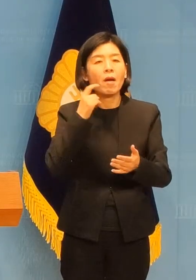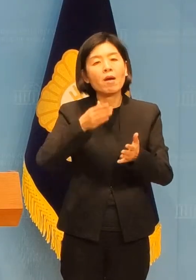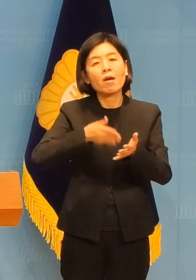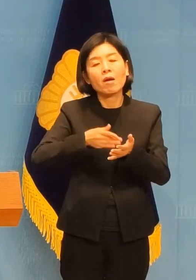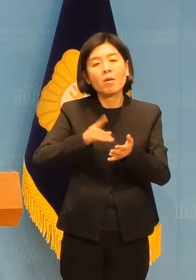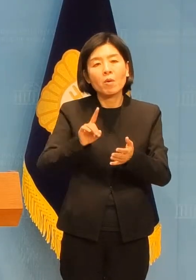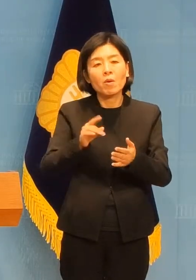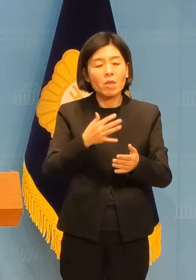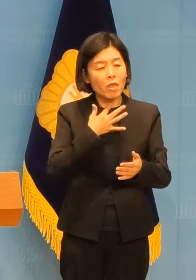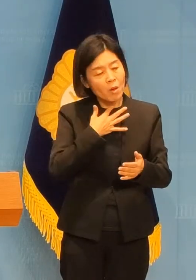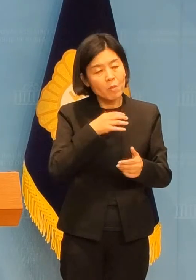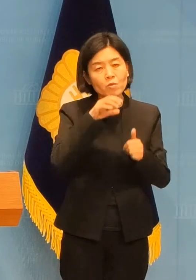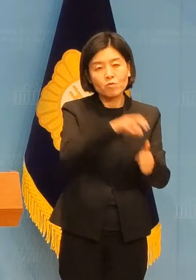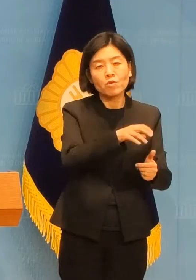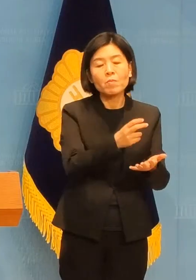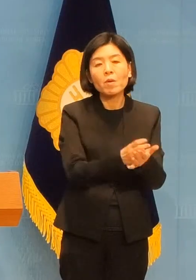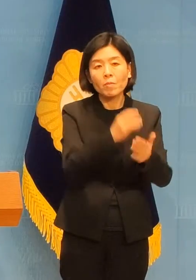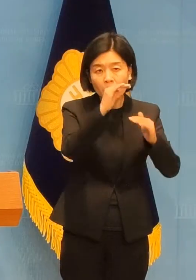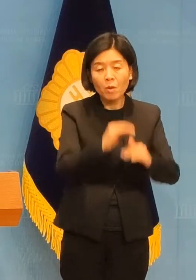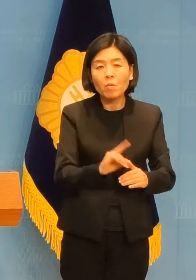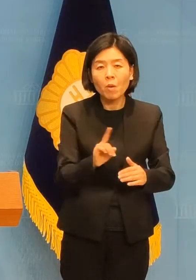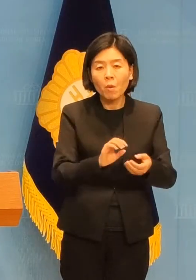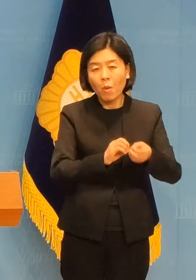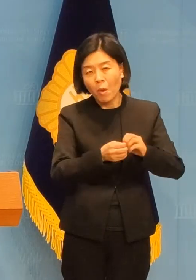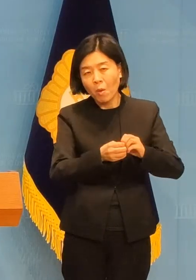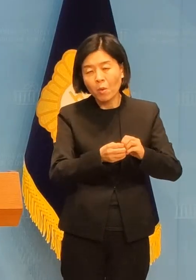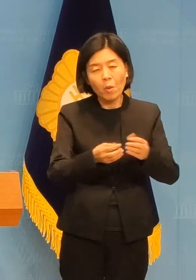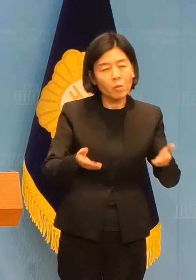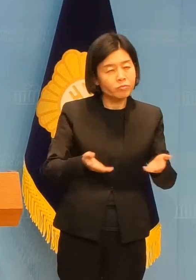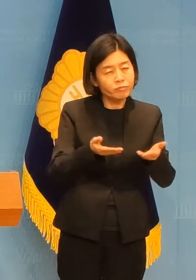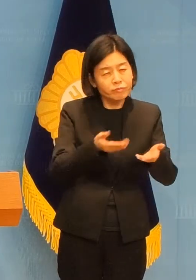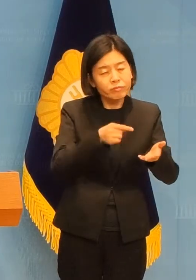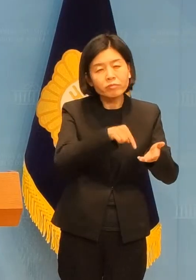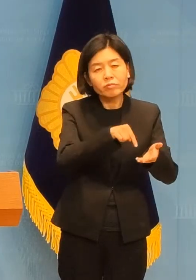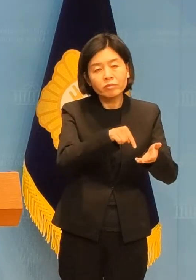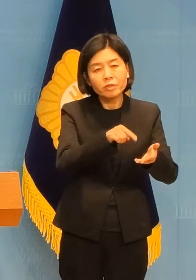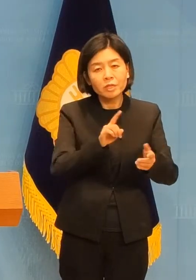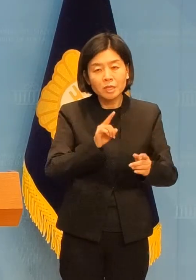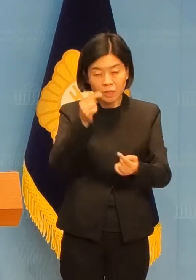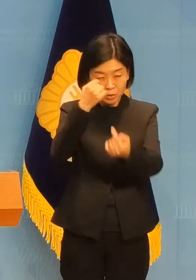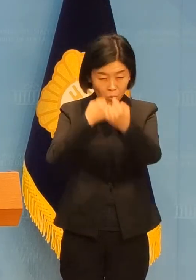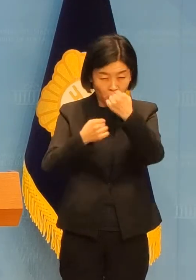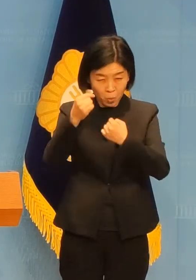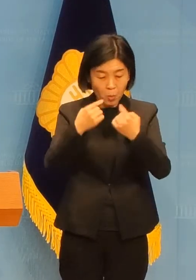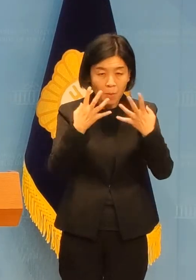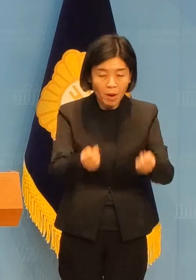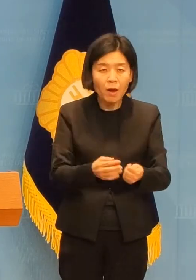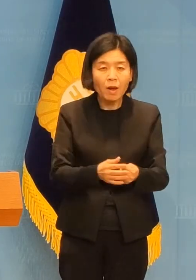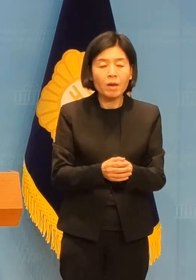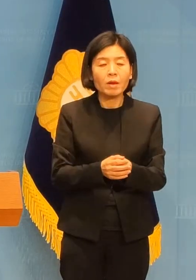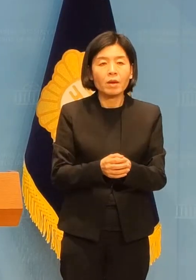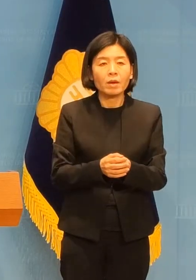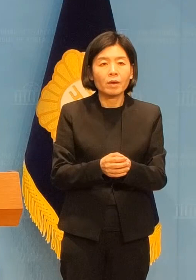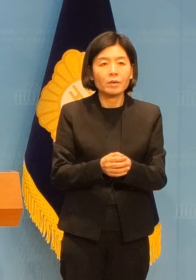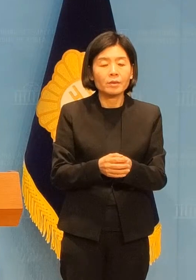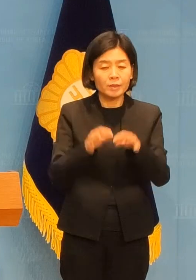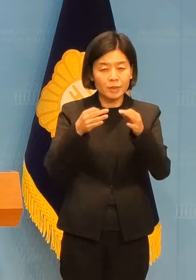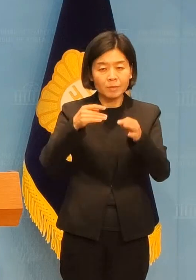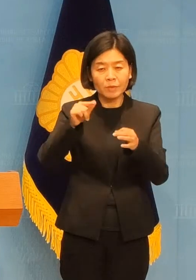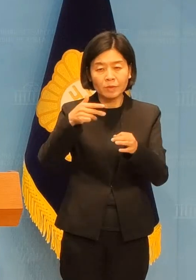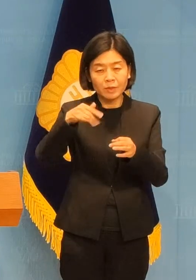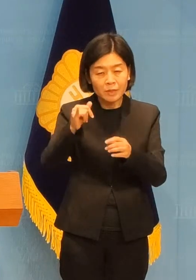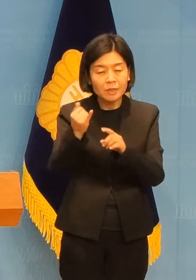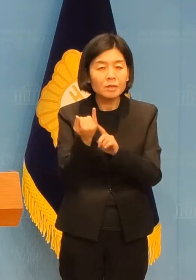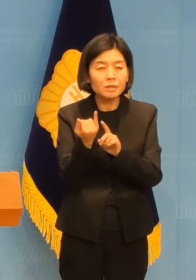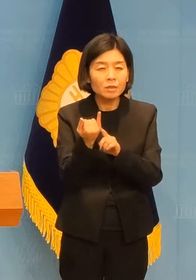점은 혐오규제법 관련해 왜곡 선동하는 사례를 많이 신고해 주셨습니다. 그 이외에 김현지 부속실장